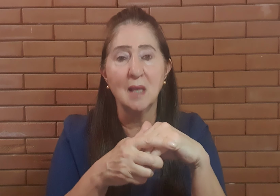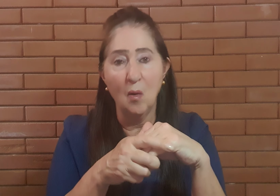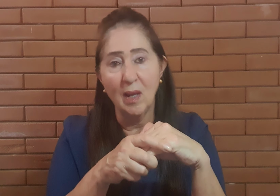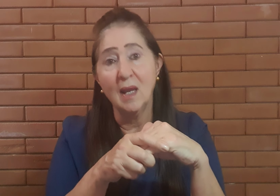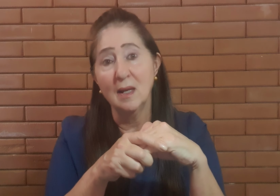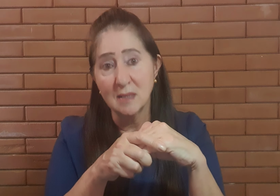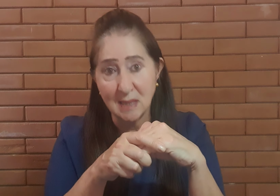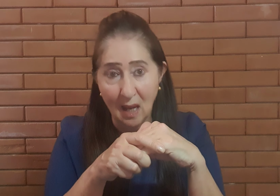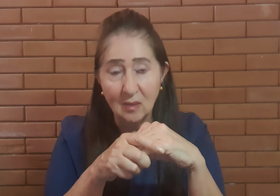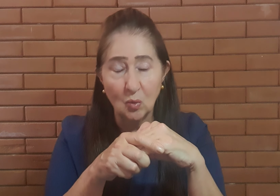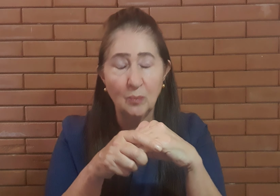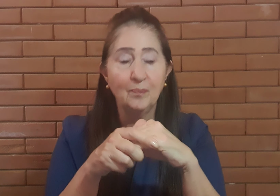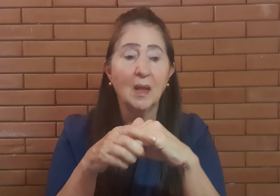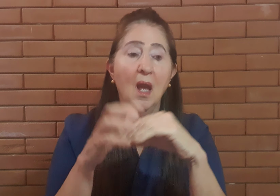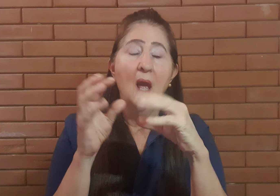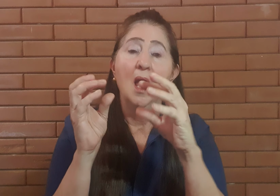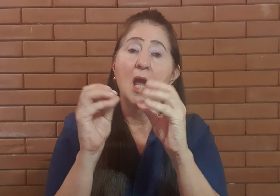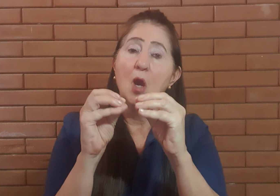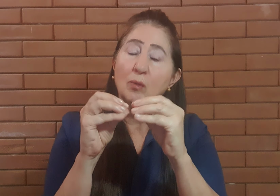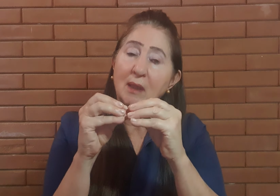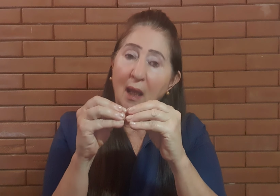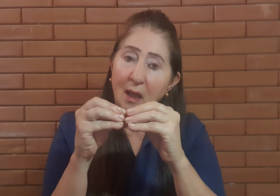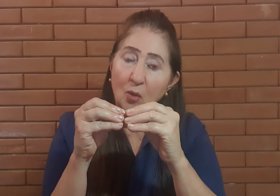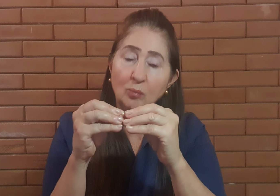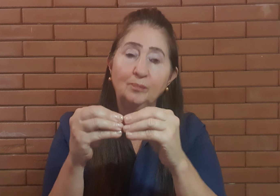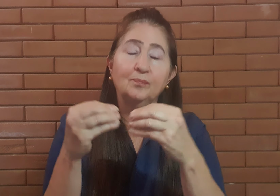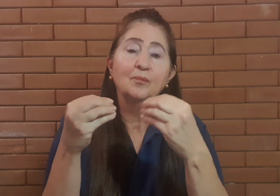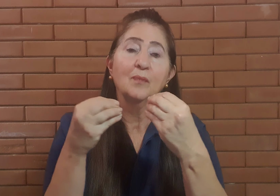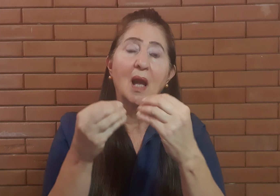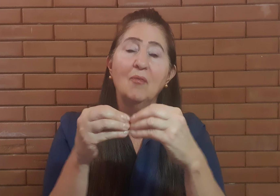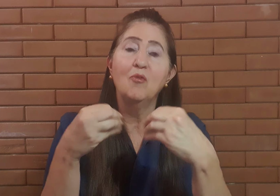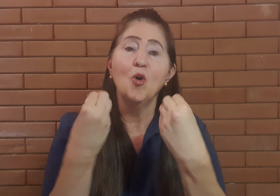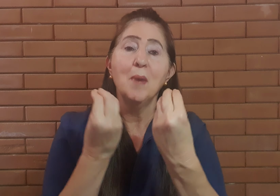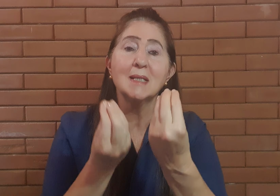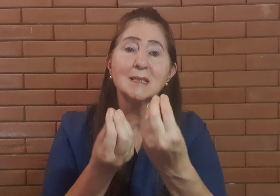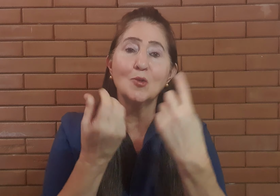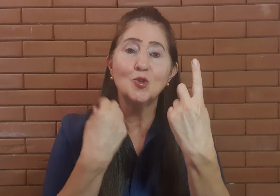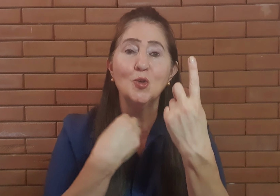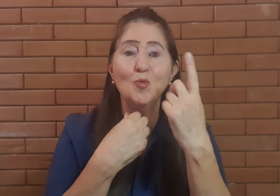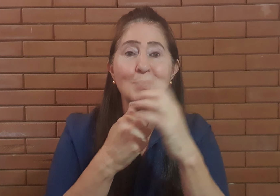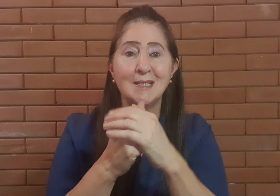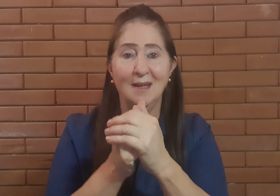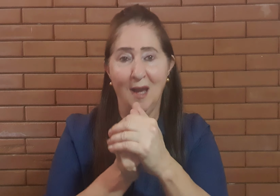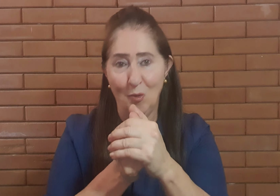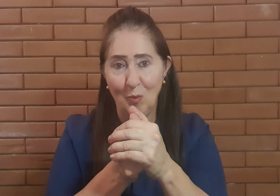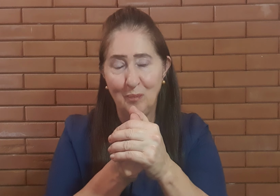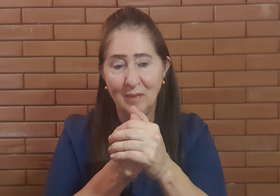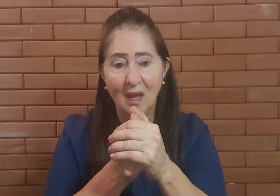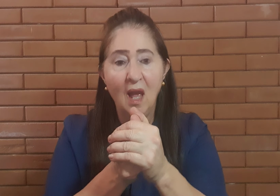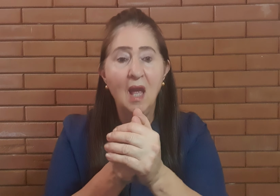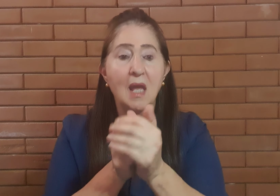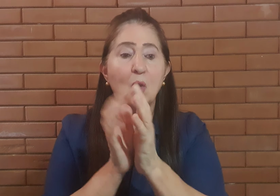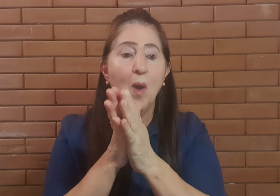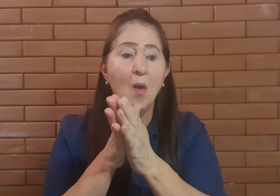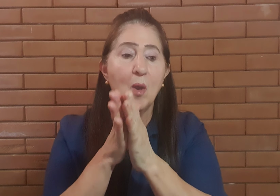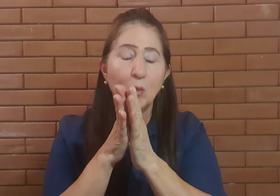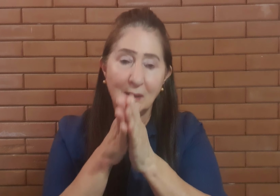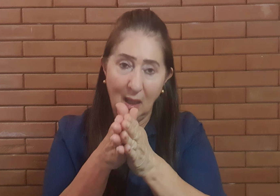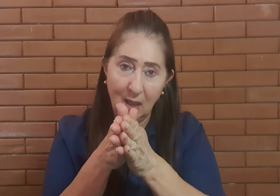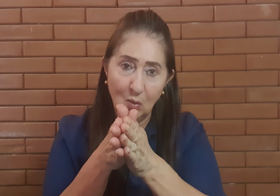é realizado, eu tenho a formação de um sinal. Igual eu tenho